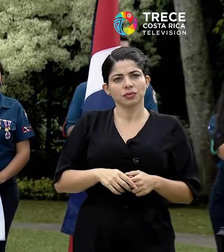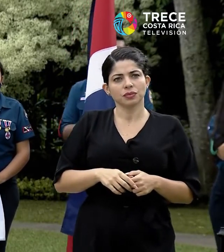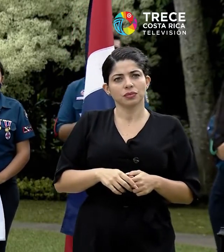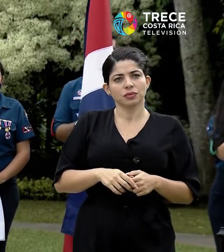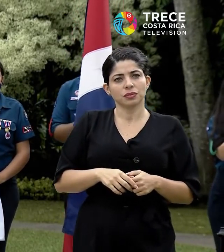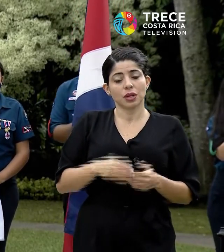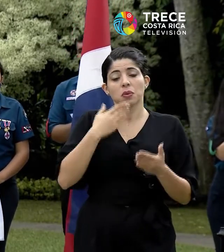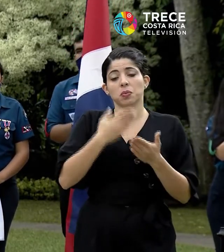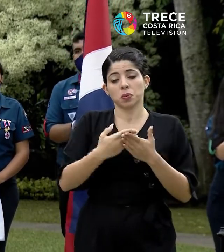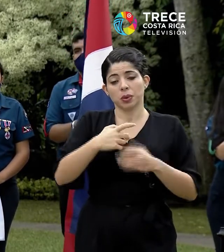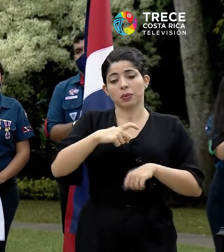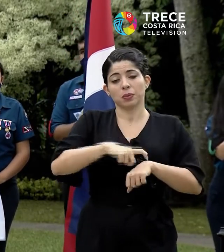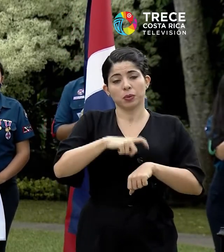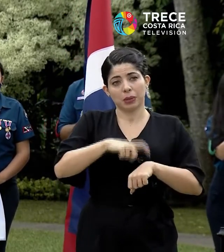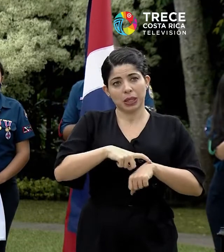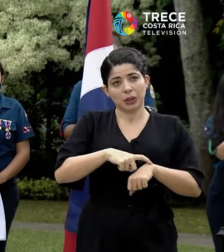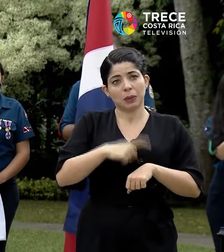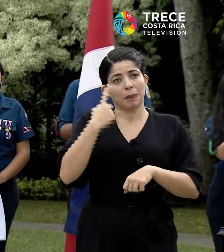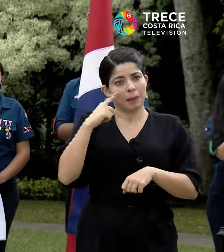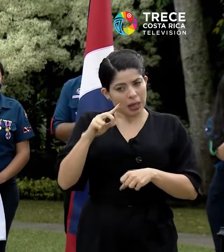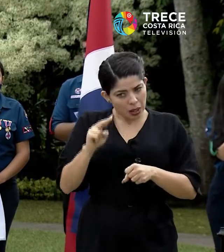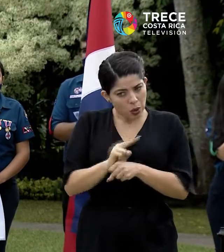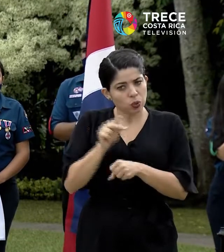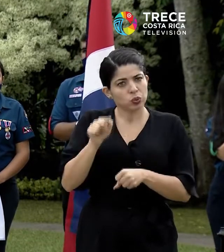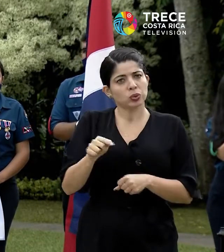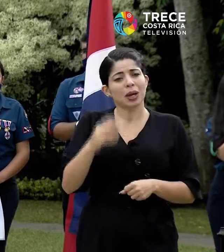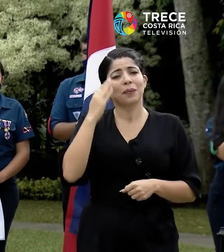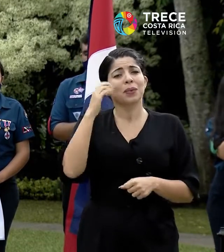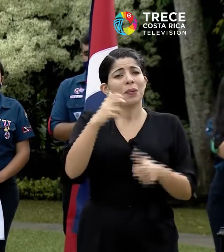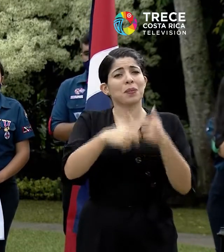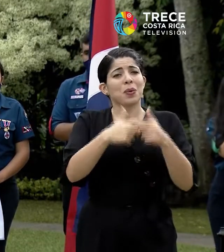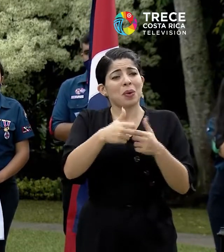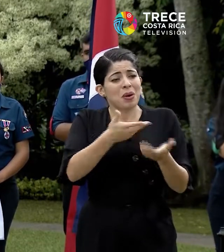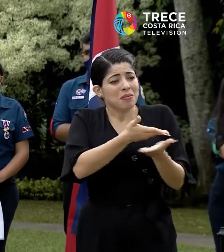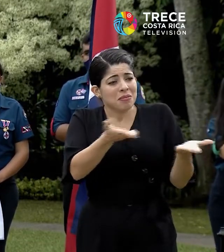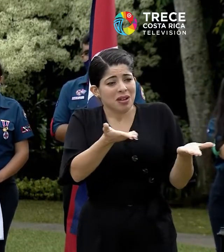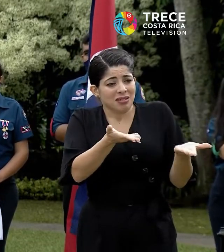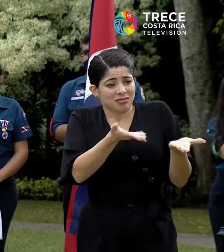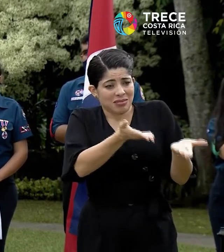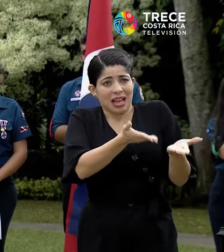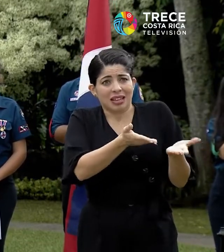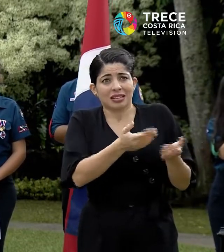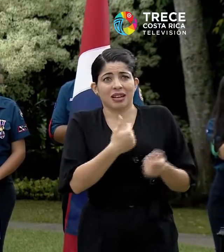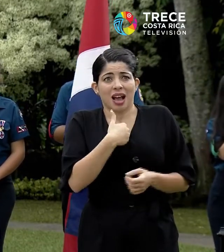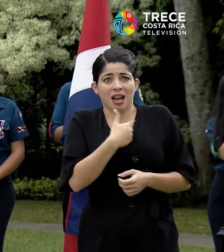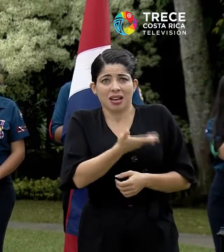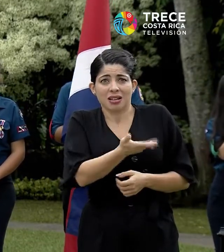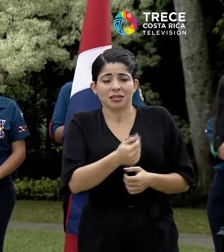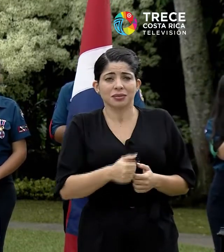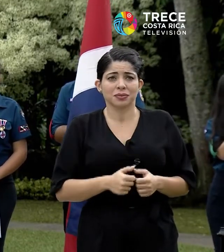Es buena hora para usarlos, porque los problemas están ahí.